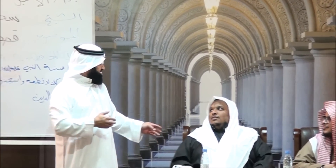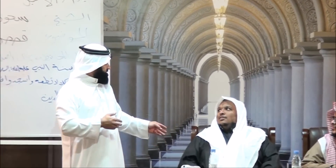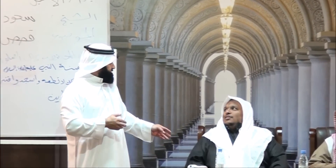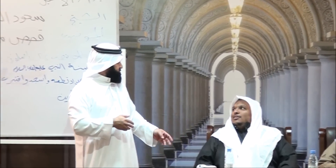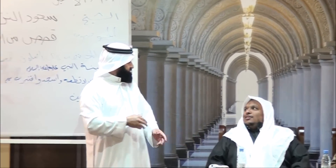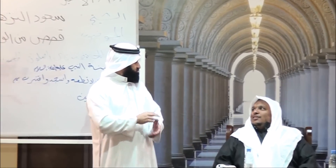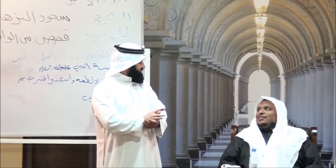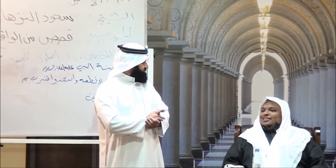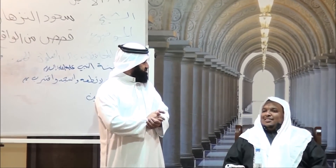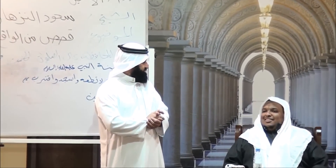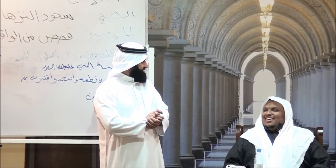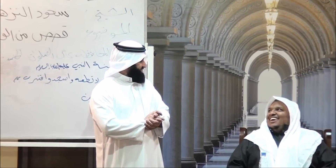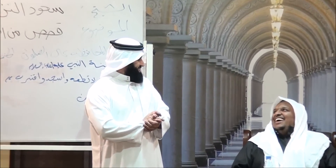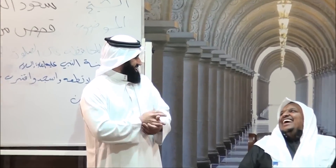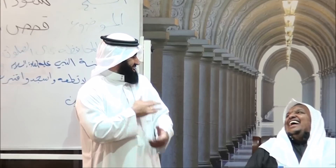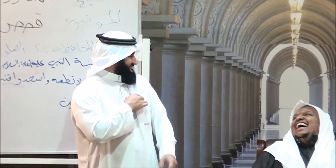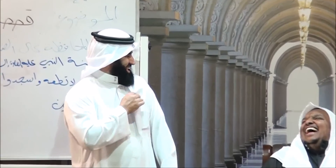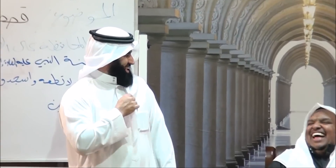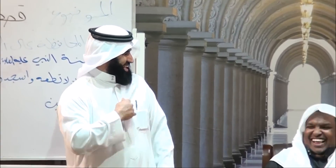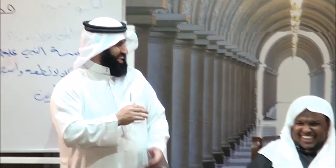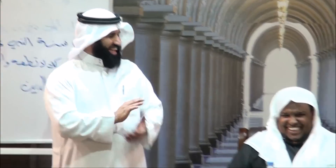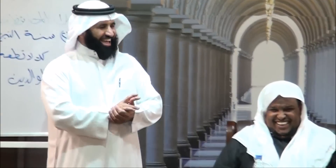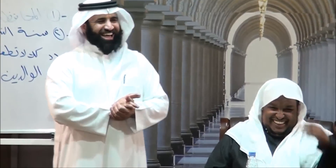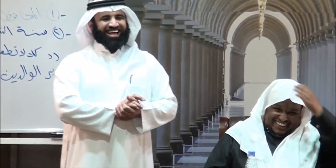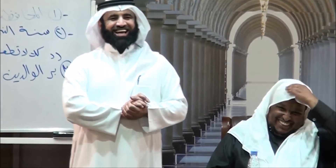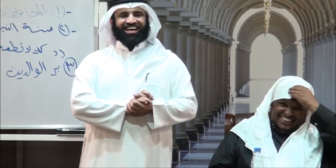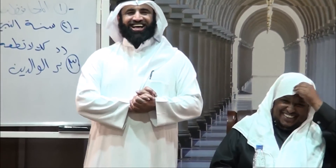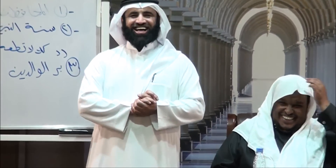كلهم حيب عينوه سمتها تنتج.